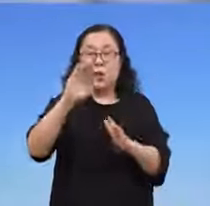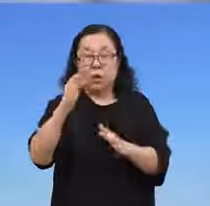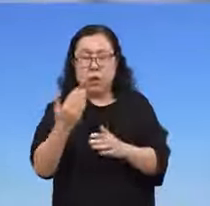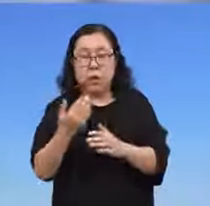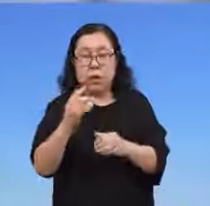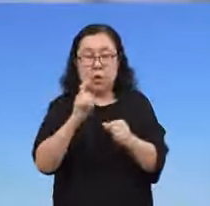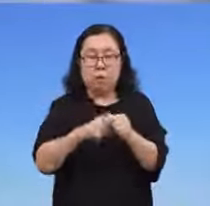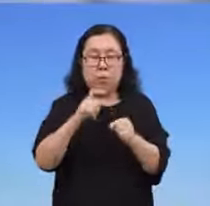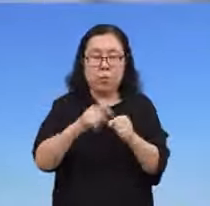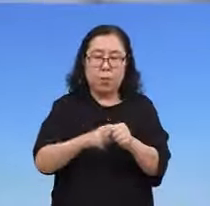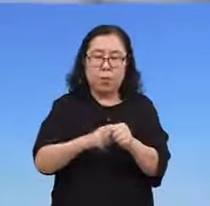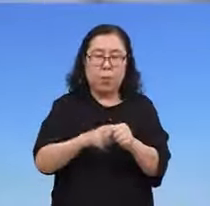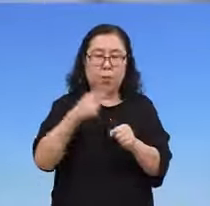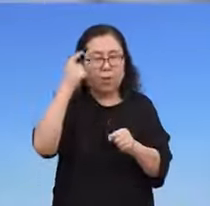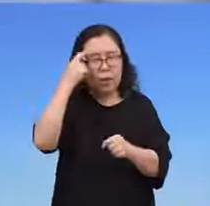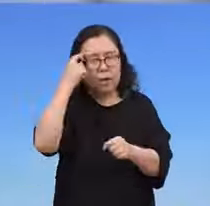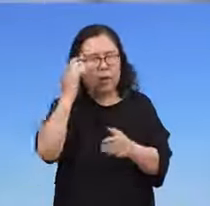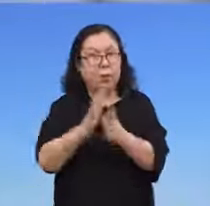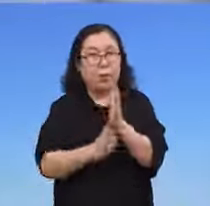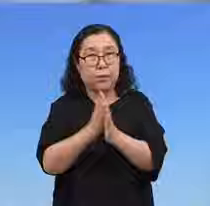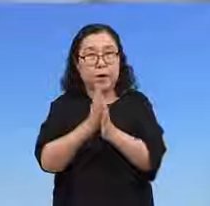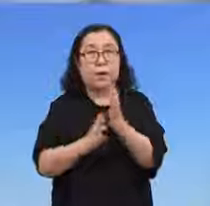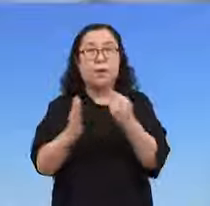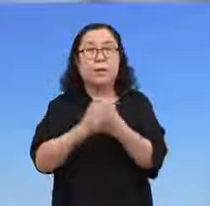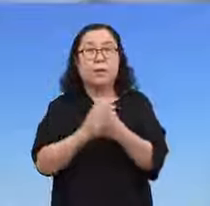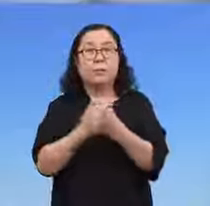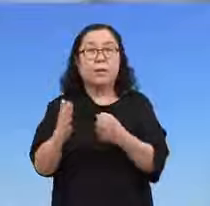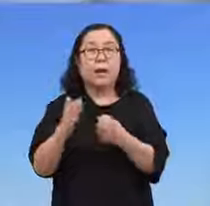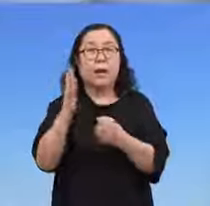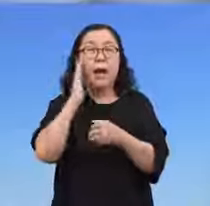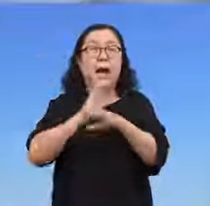하늘에 닿기 전에 얼어버리는 거예요. 저는